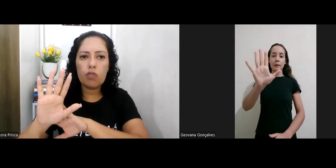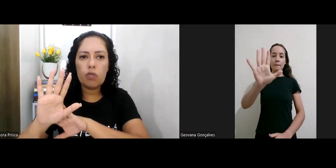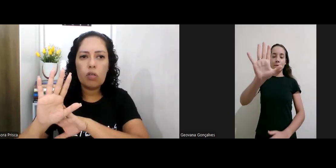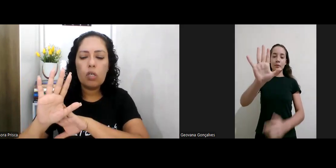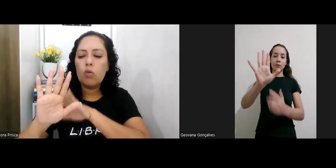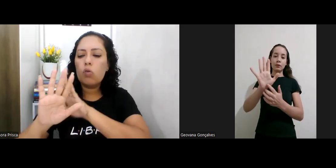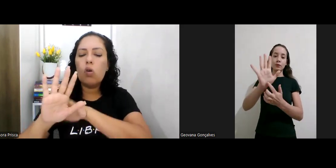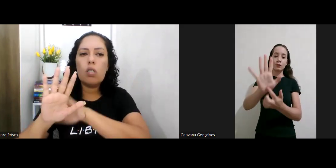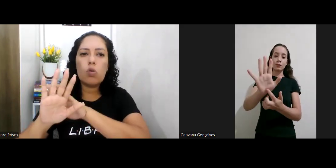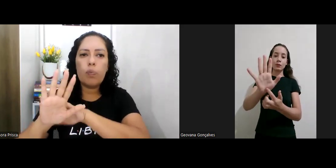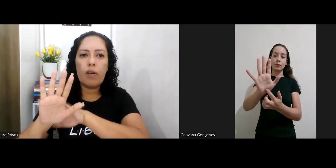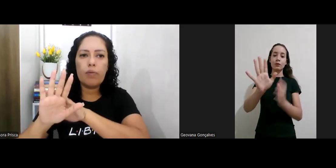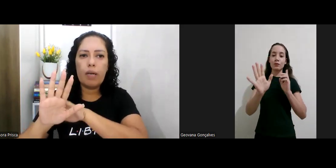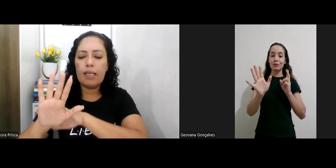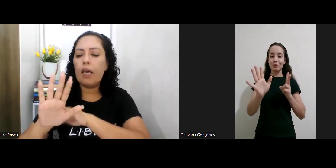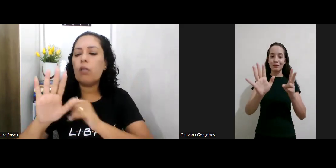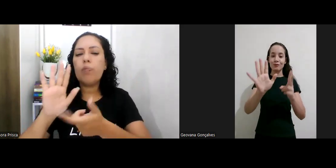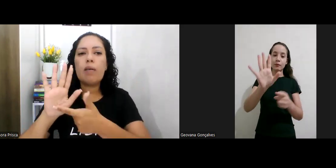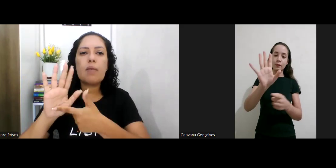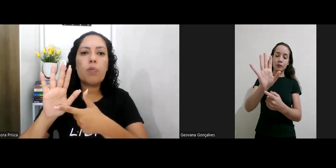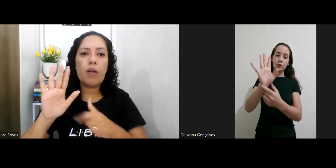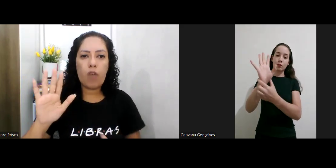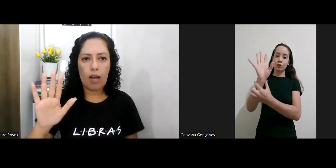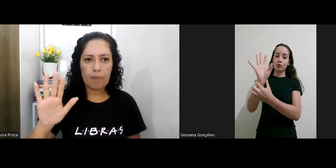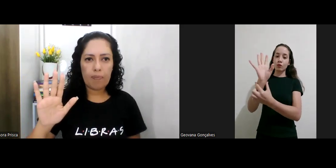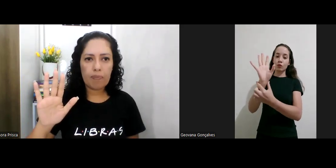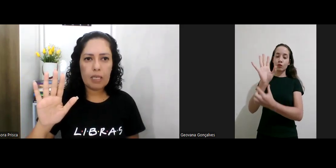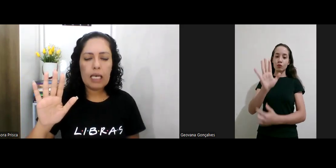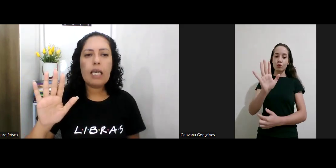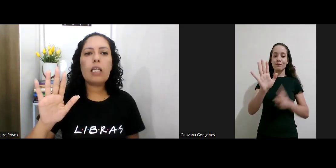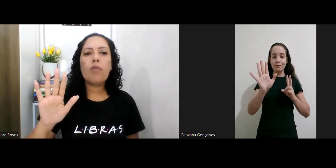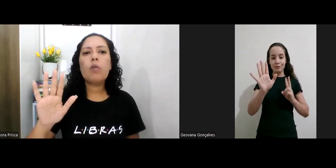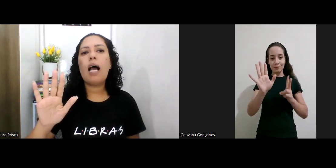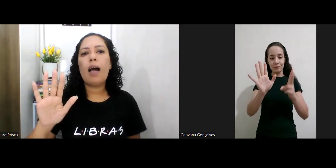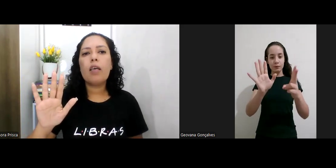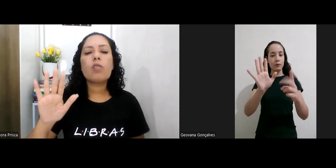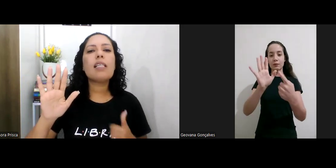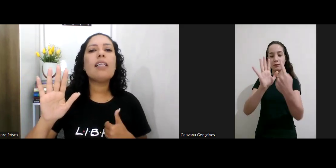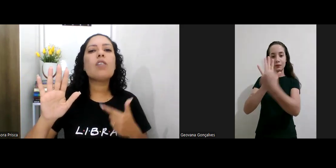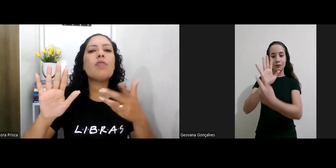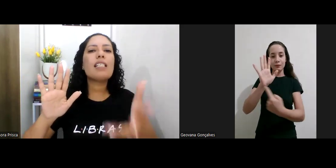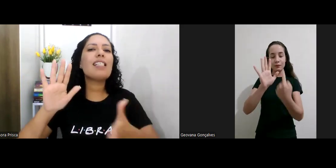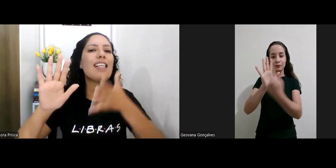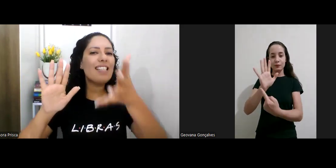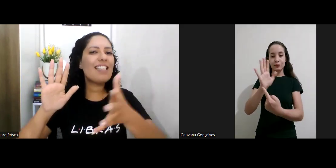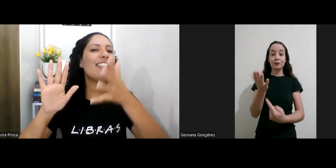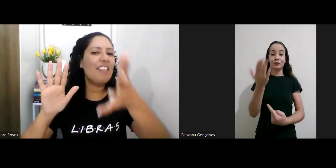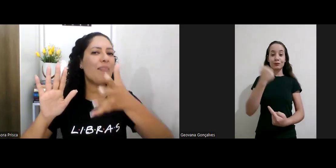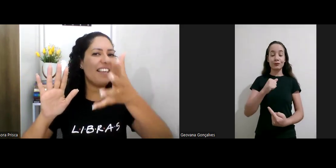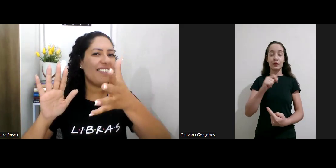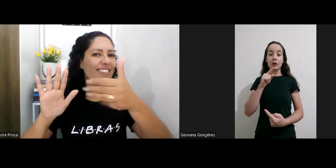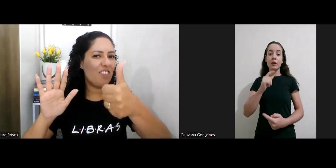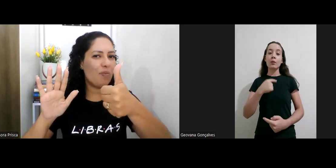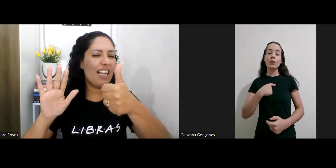para frente. O dorso para dentro, palma da mão para fora. Então vamos lá. Eu sinalizo, você sinaliza